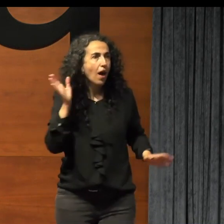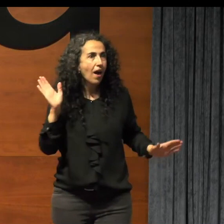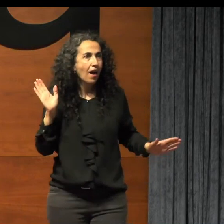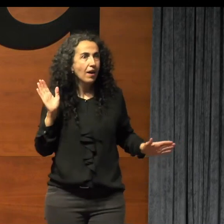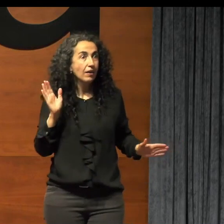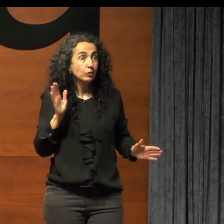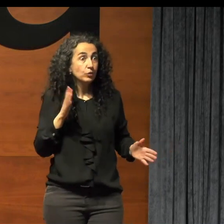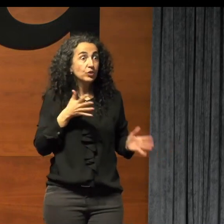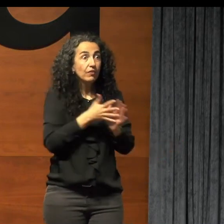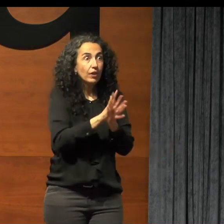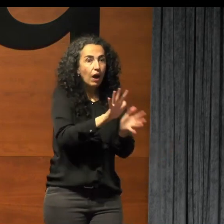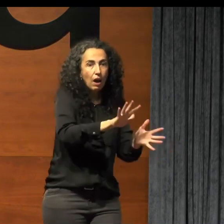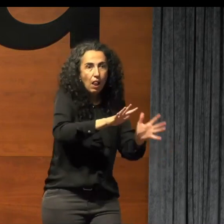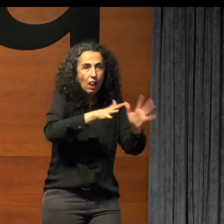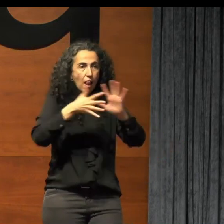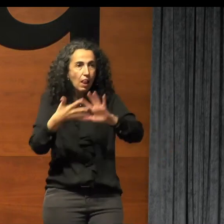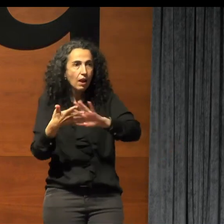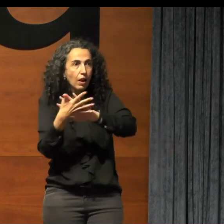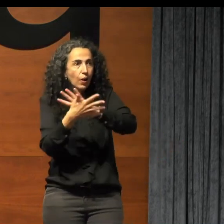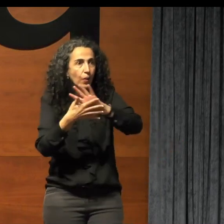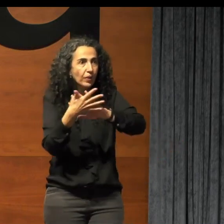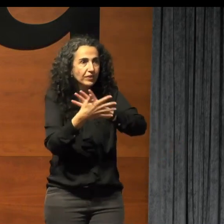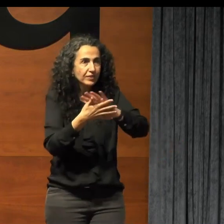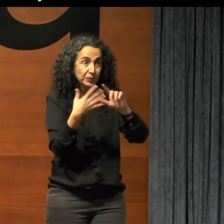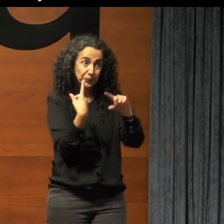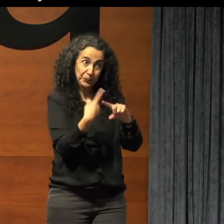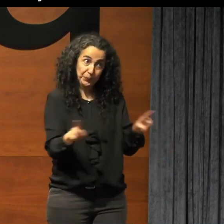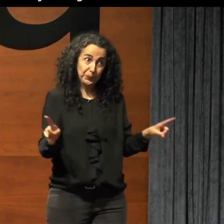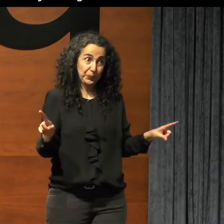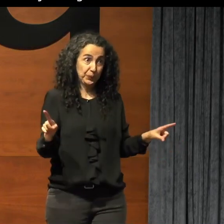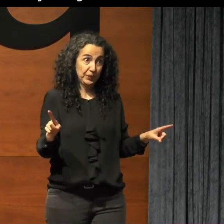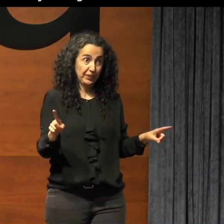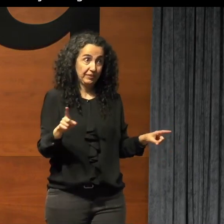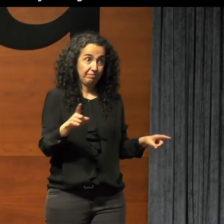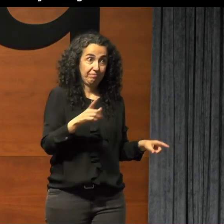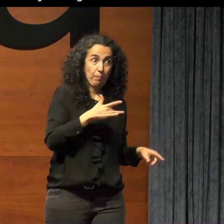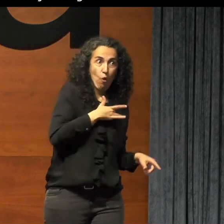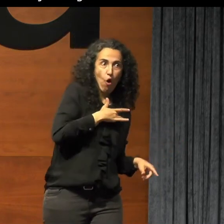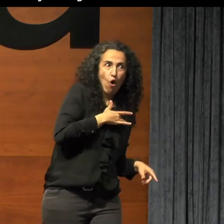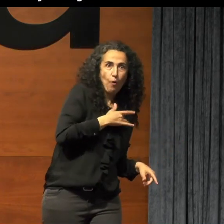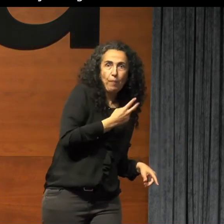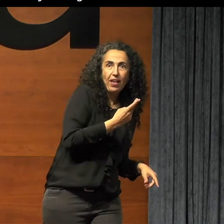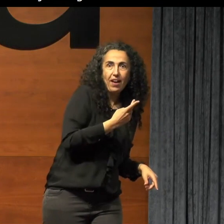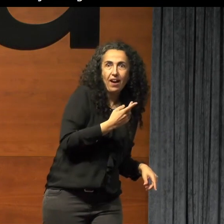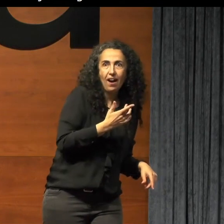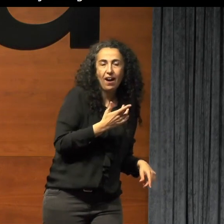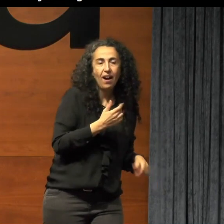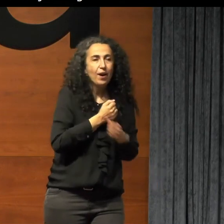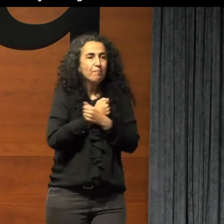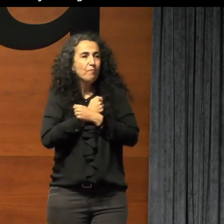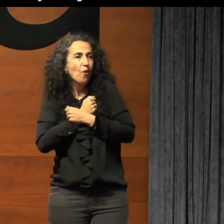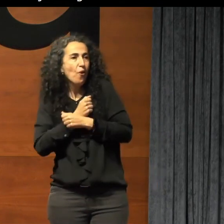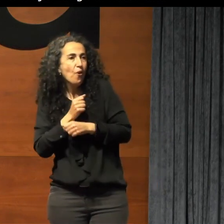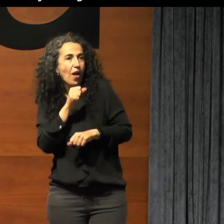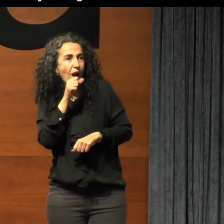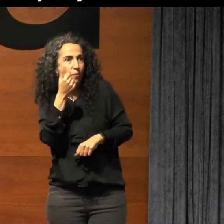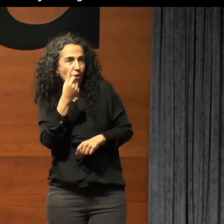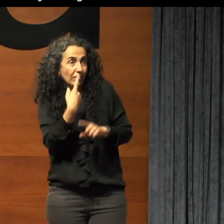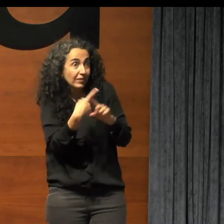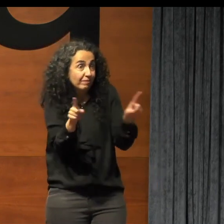Y a lo mejor luego, al hacer una investigación en profundidad de esa letra, te dabas cuenta de que no era un amor romántico de pareja, sino era un amor